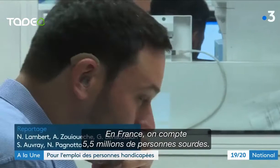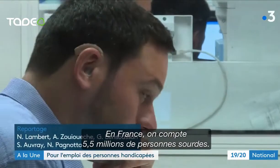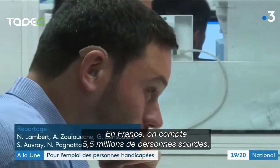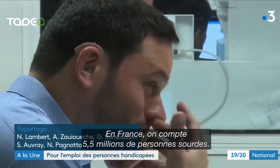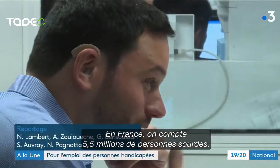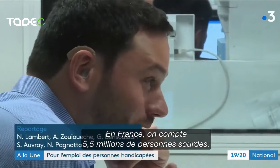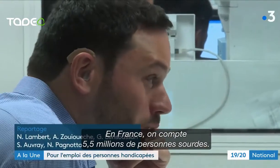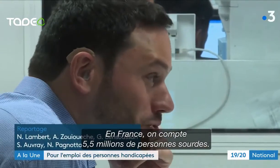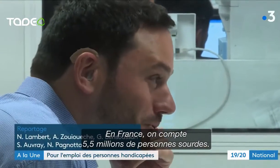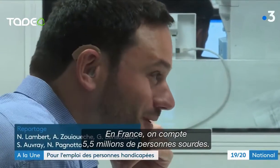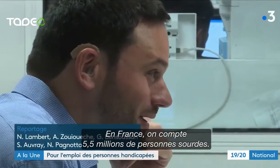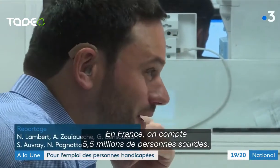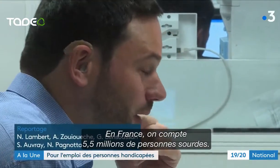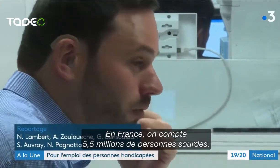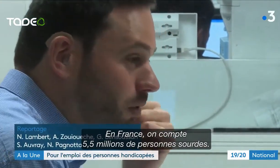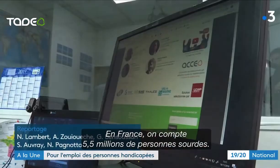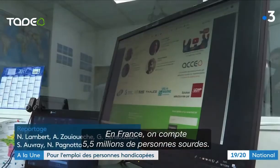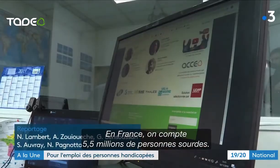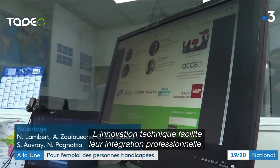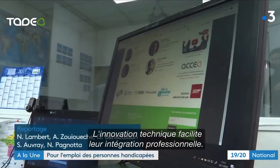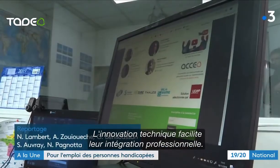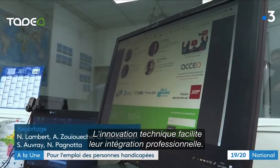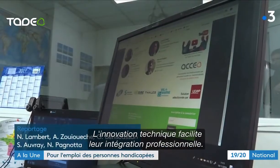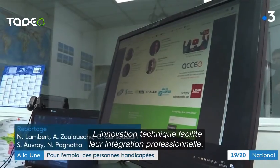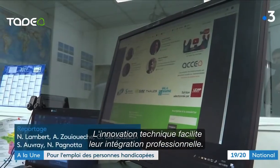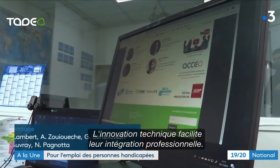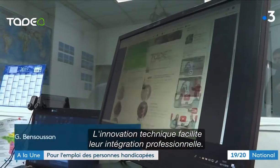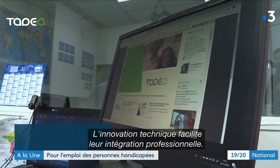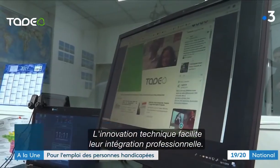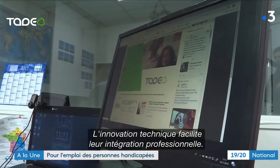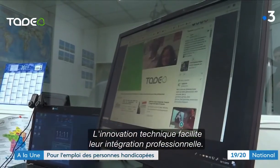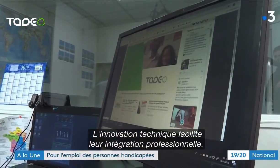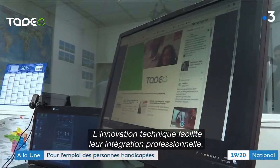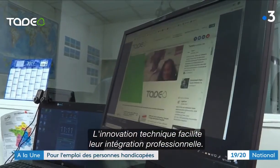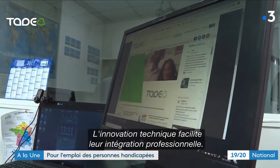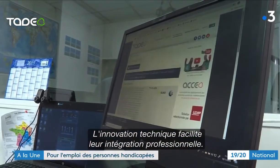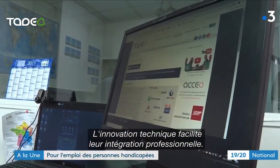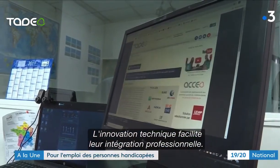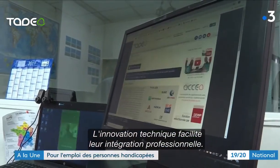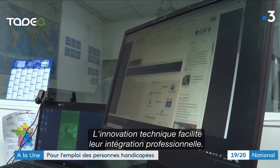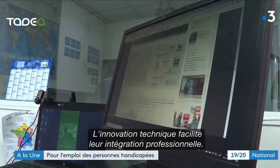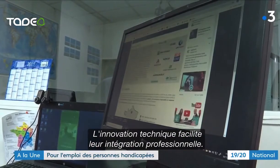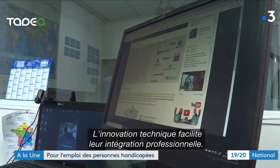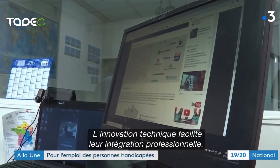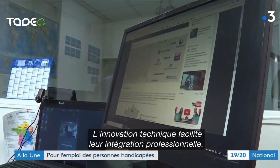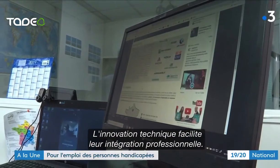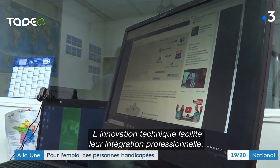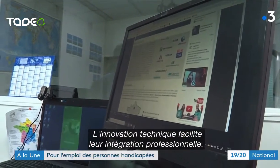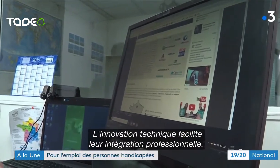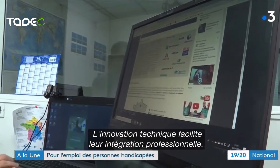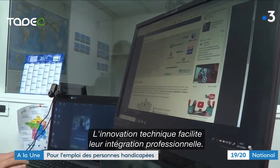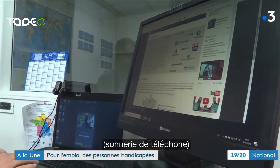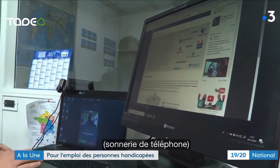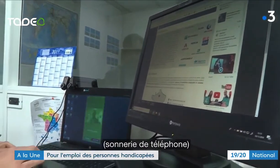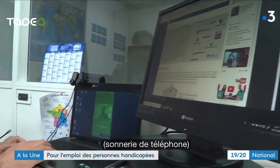En France, on compte 5,5 millions de personnes sourdes. L'innovation technique facilite leur intégration professionnelle.